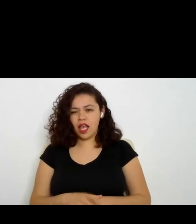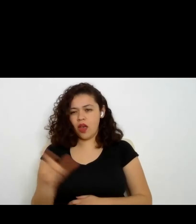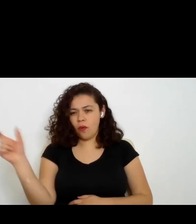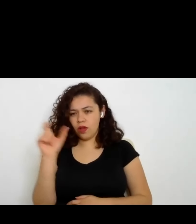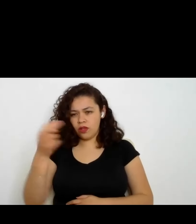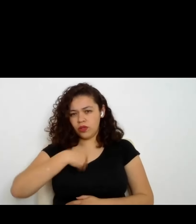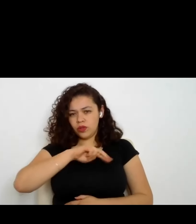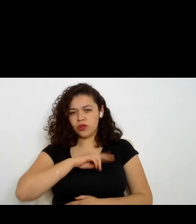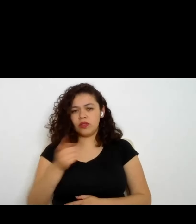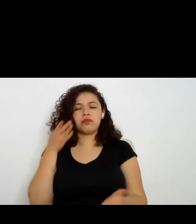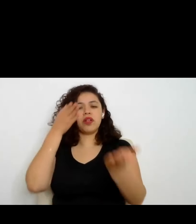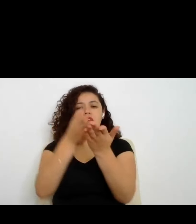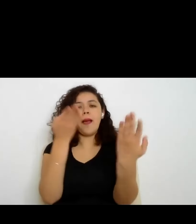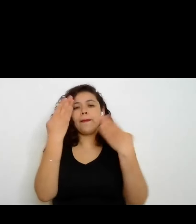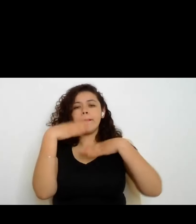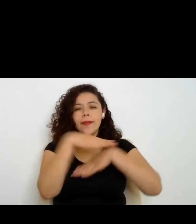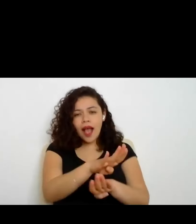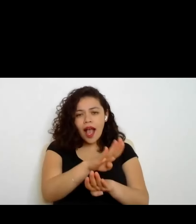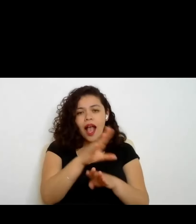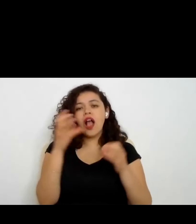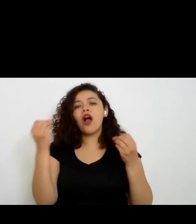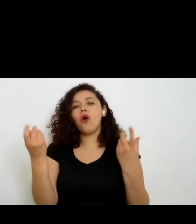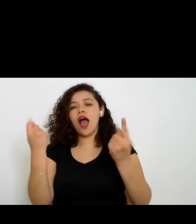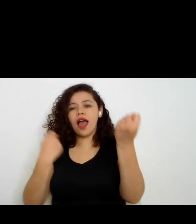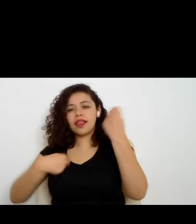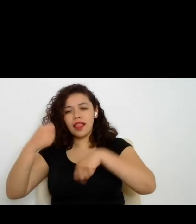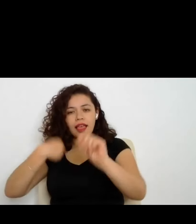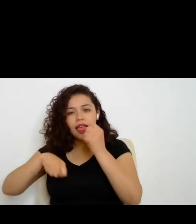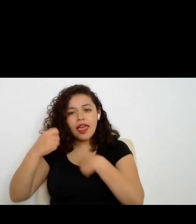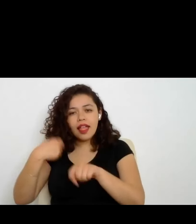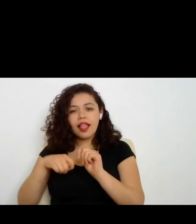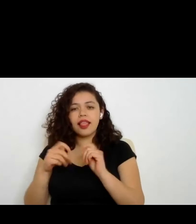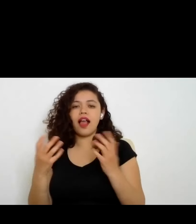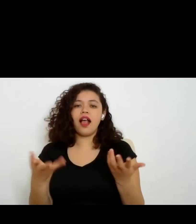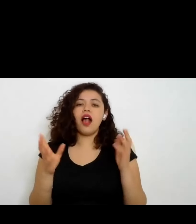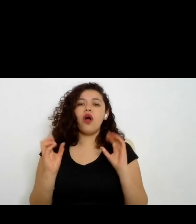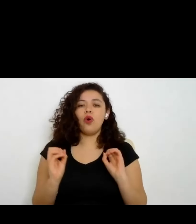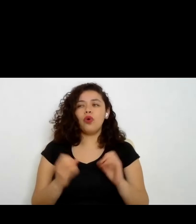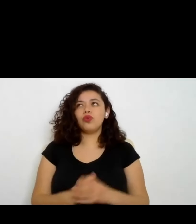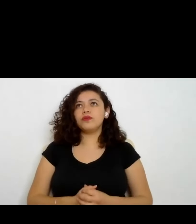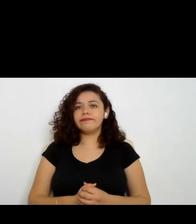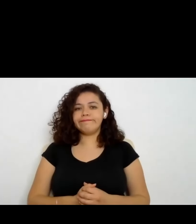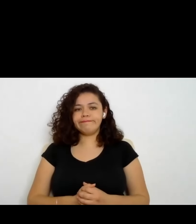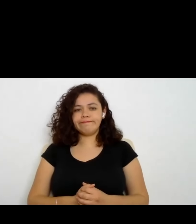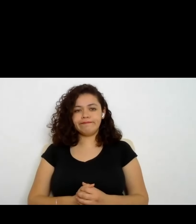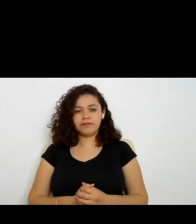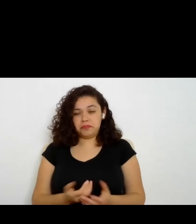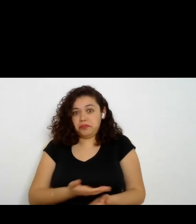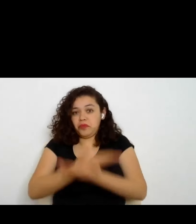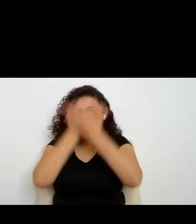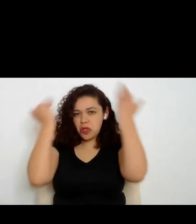al banco o a las tiendas o somos clientes de